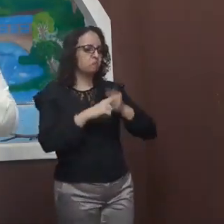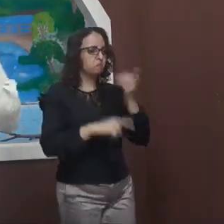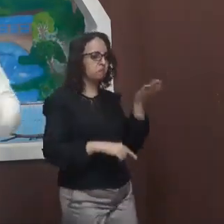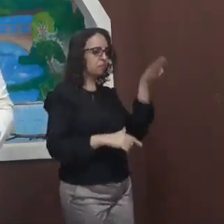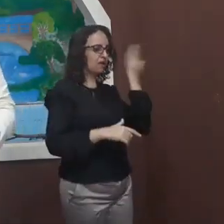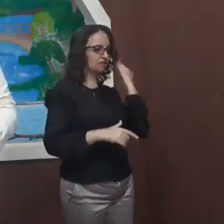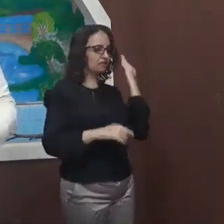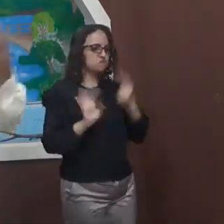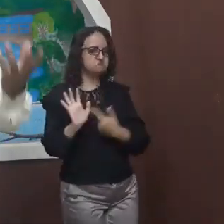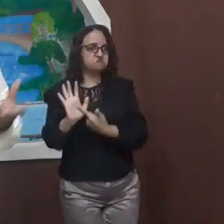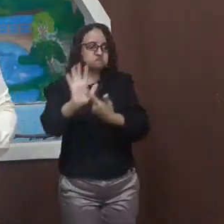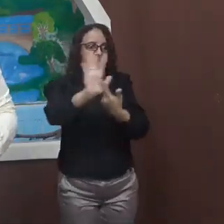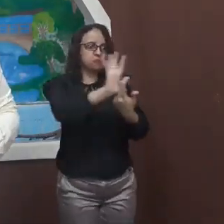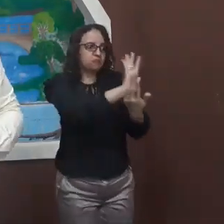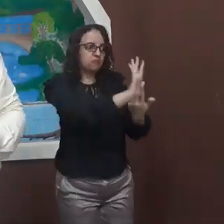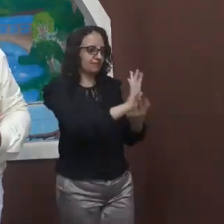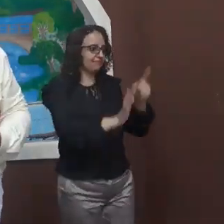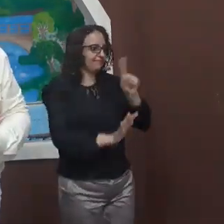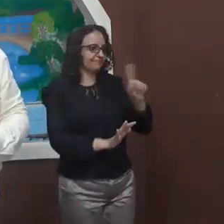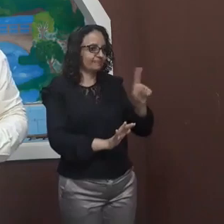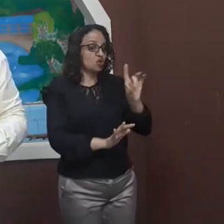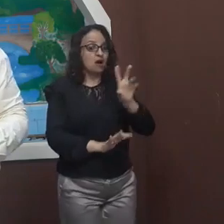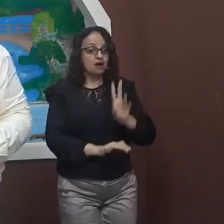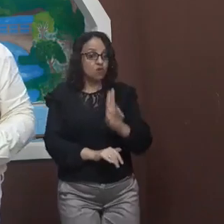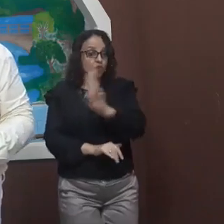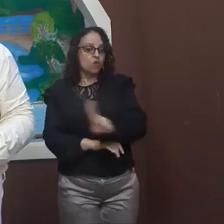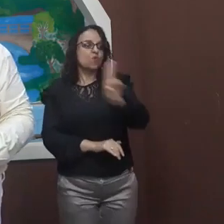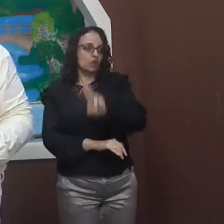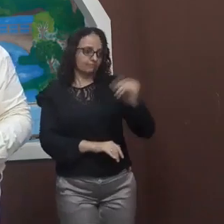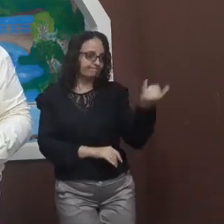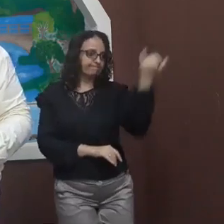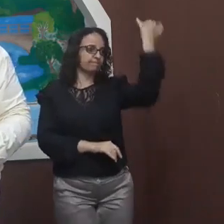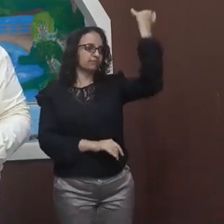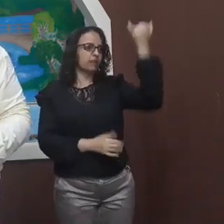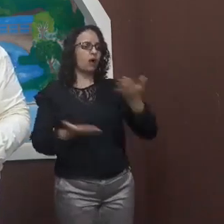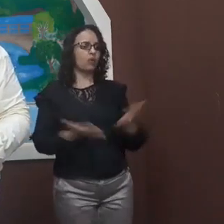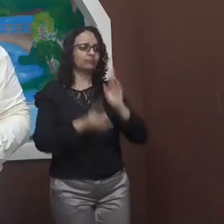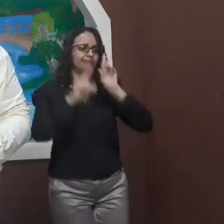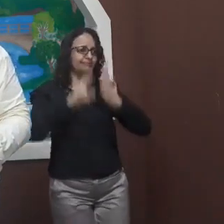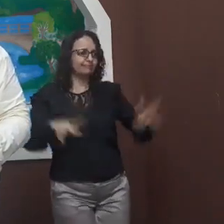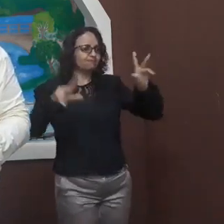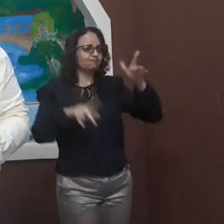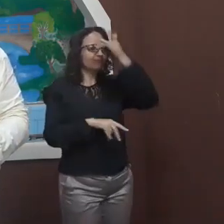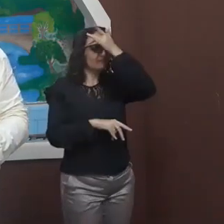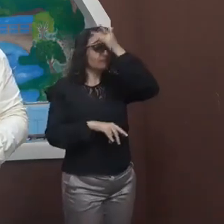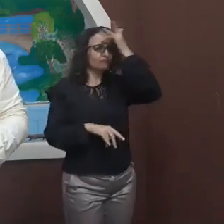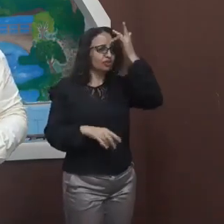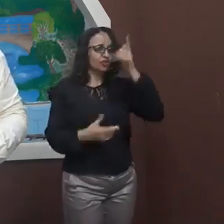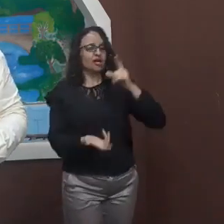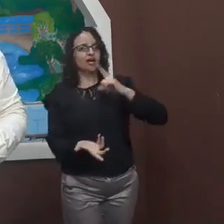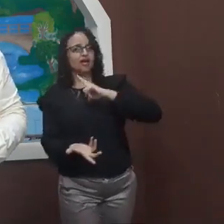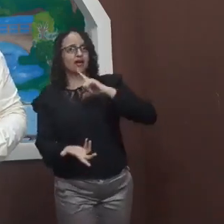questão de ser útil. Hoje não. As pessoas têm